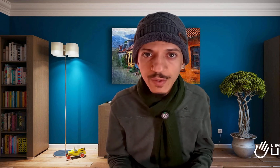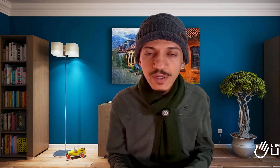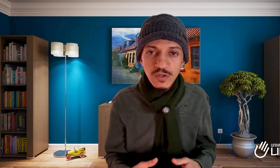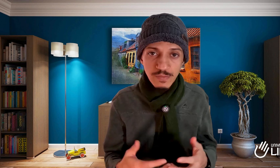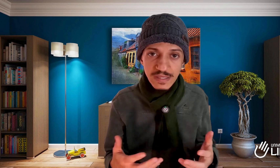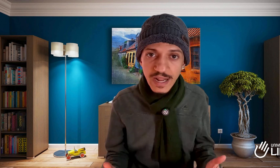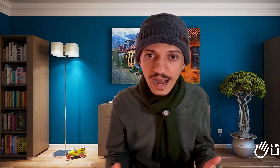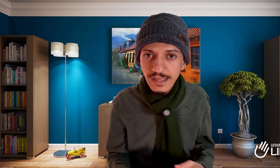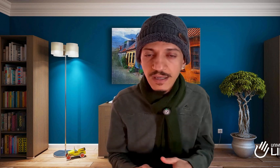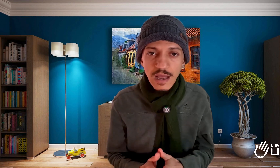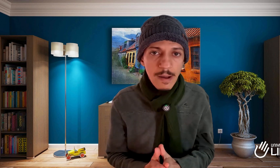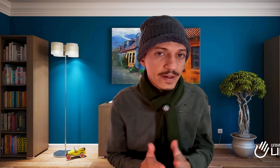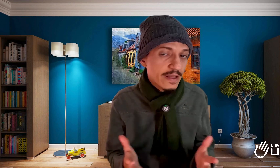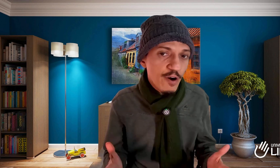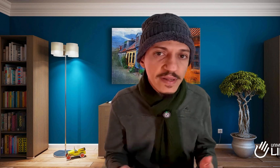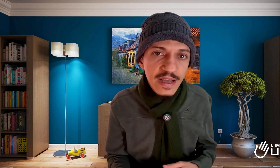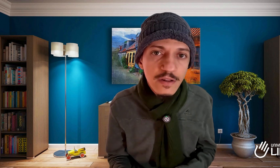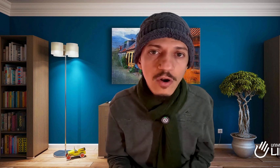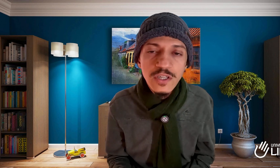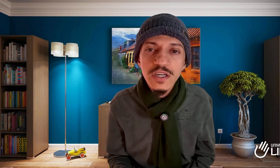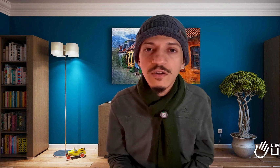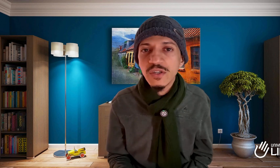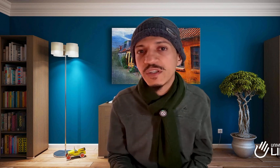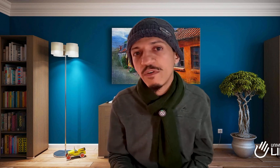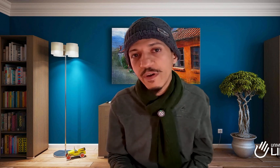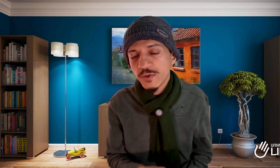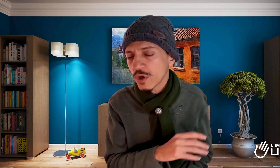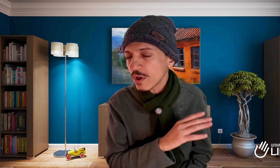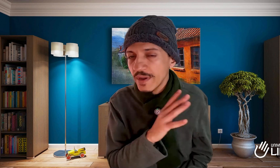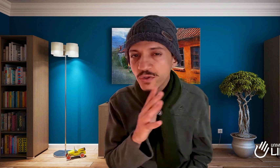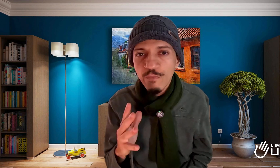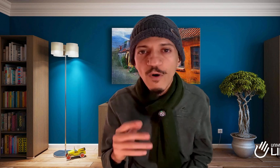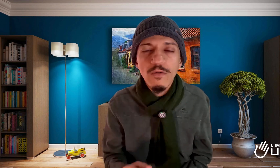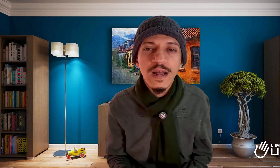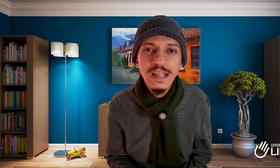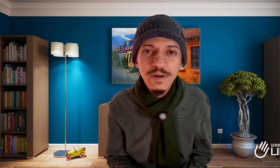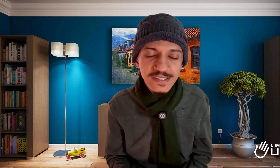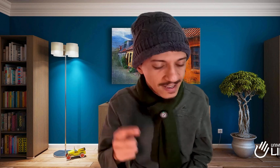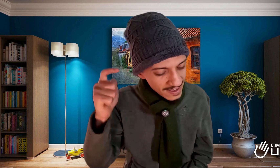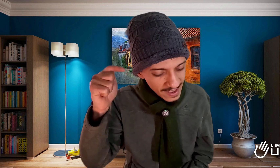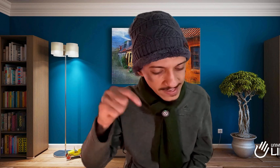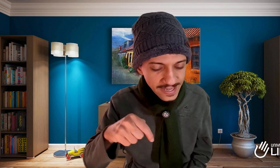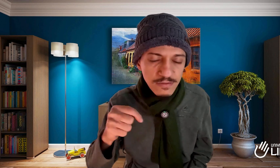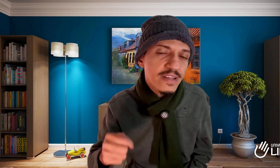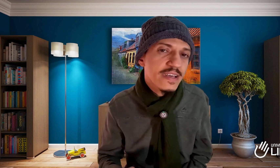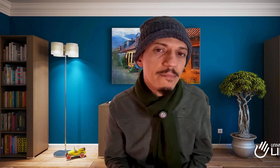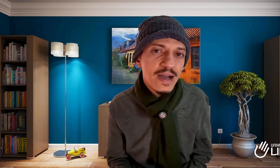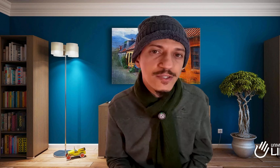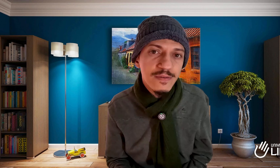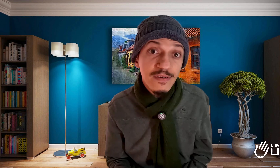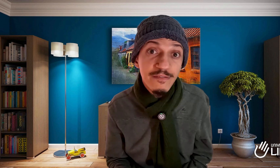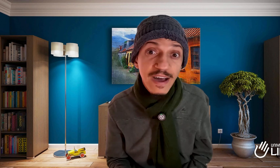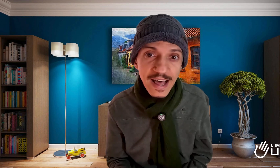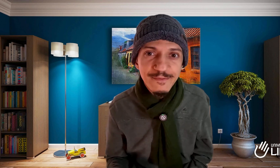os materiais, a plataforma tecnológica que nós desenvolvemos totalmente com foco na Libras, acesse o link aqui abaixo. Vai lá,